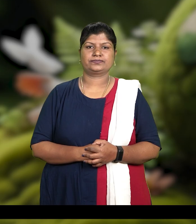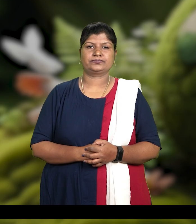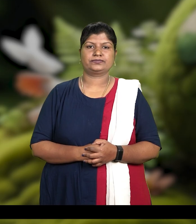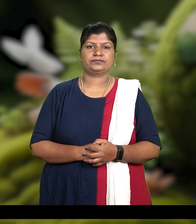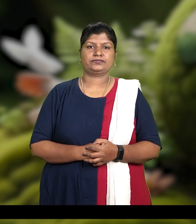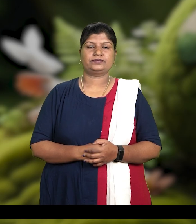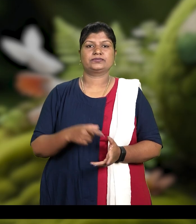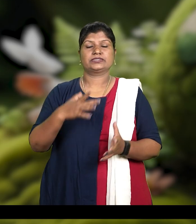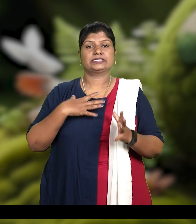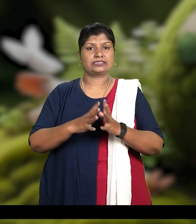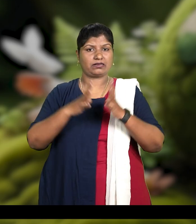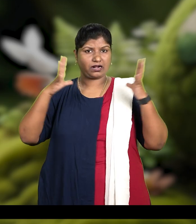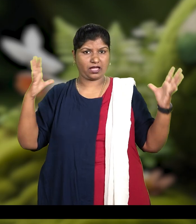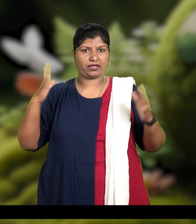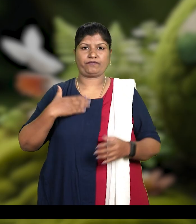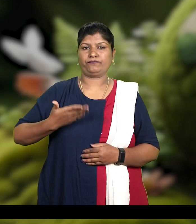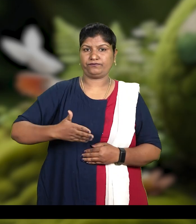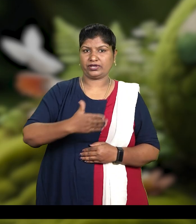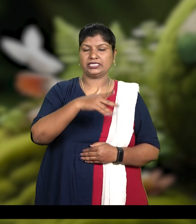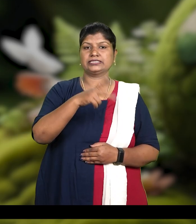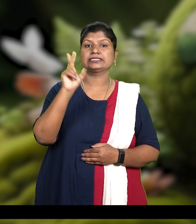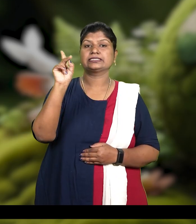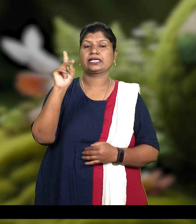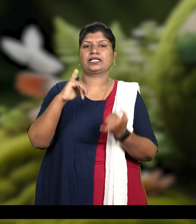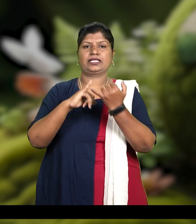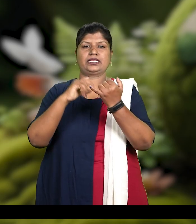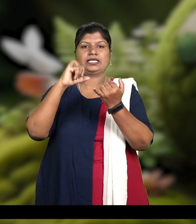मोठे मासे दुय्यम ग्राहक प्राणी आहेत.